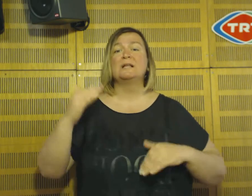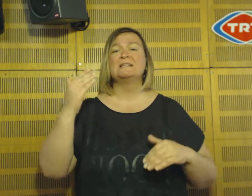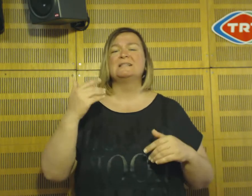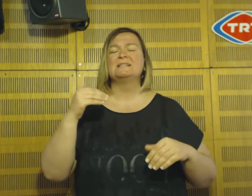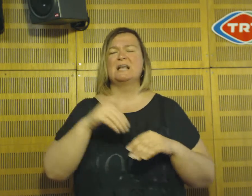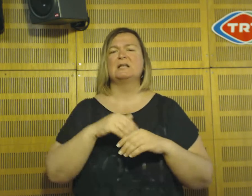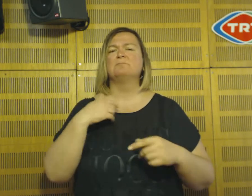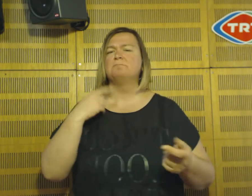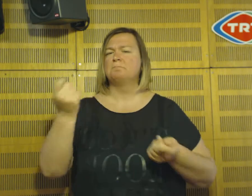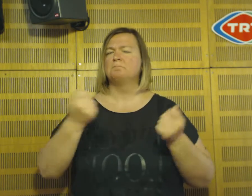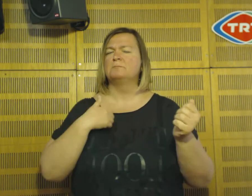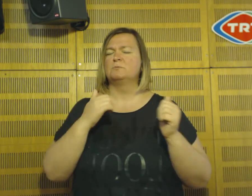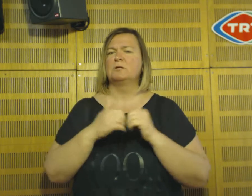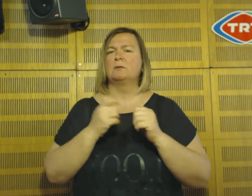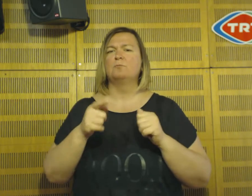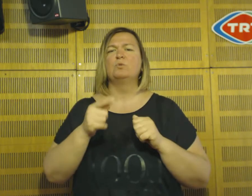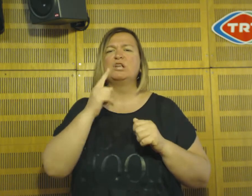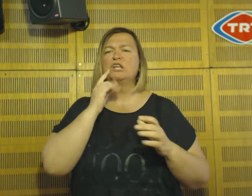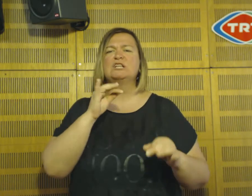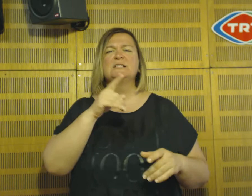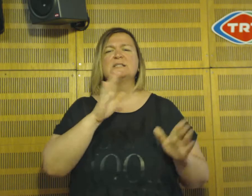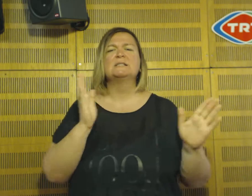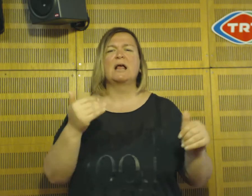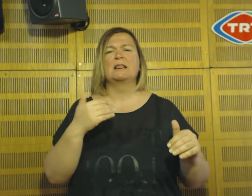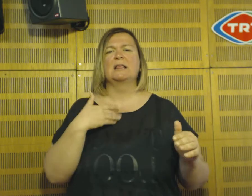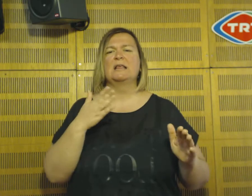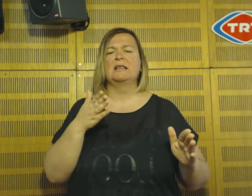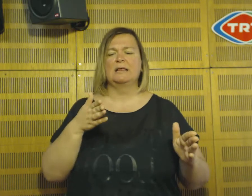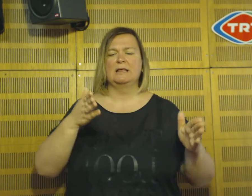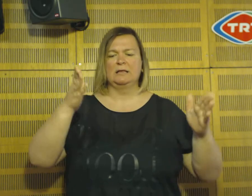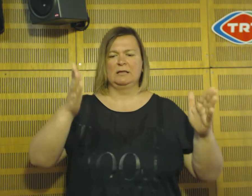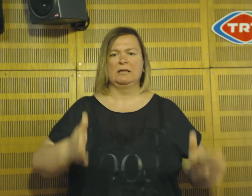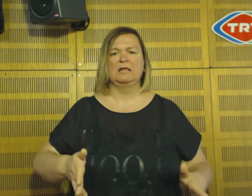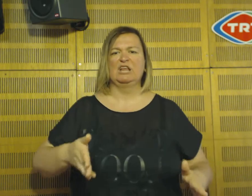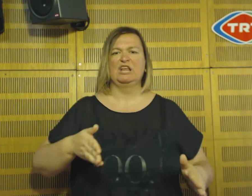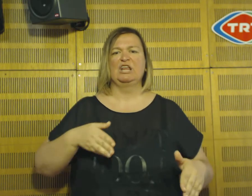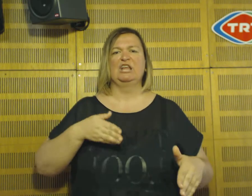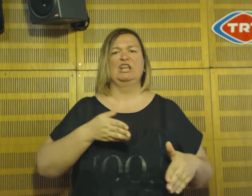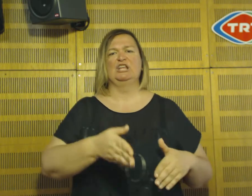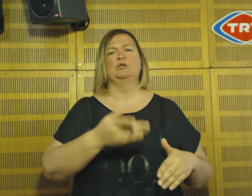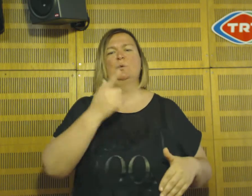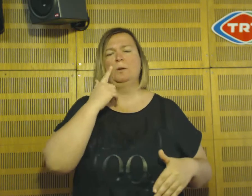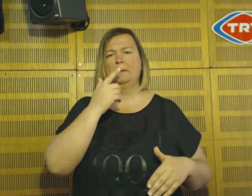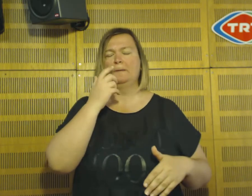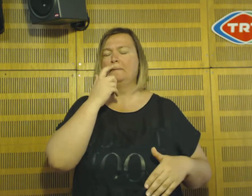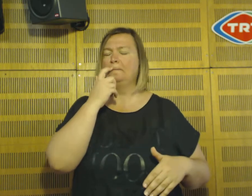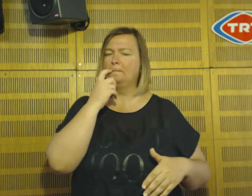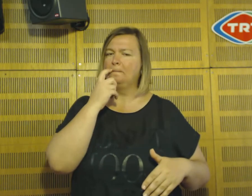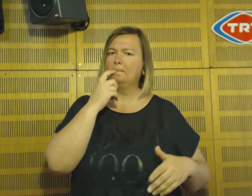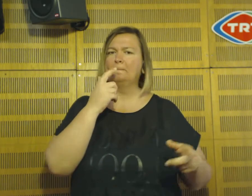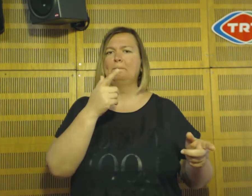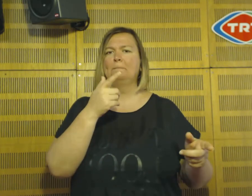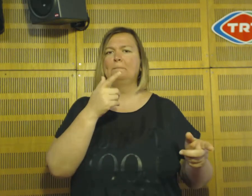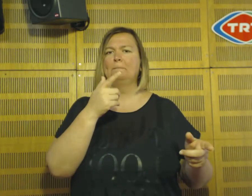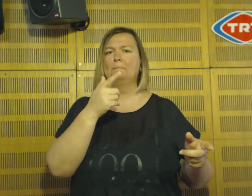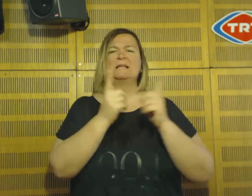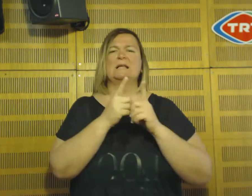yaptığımız çalışmada bu kişilerin sandıklarının giriş katına indirilmesini talep ettik. Sağ olsunlar kısa bir sürede bunu